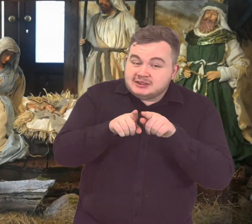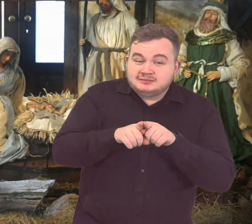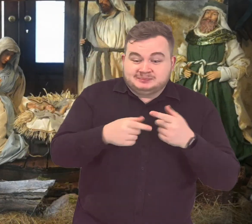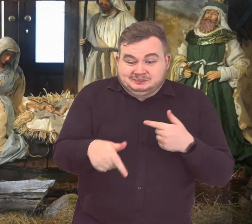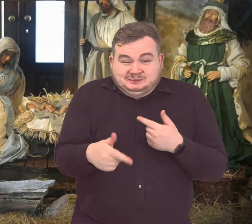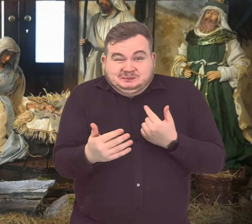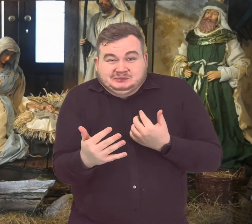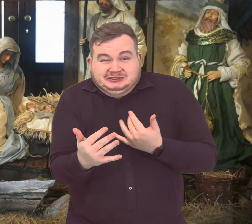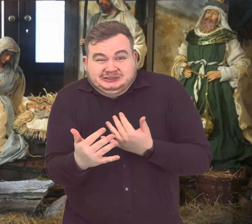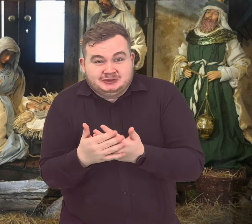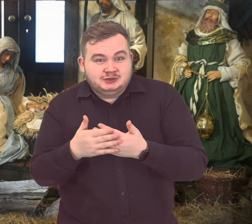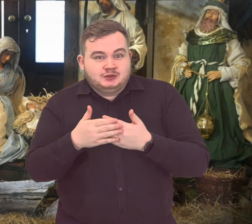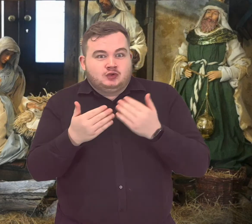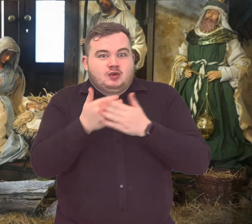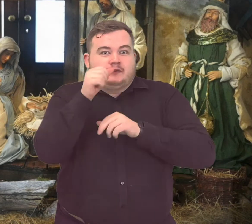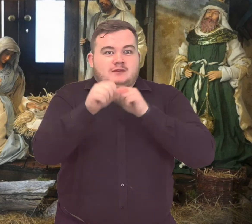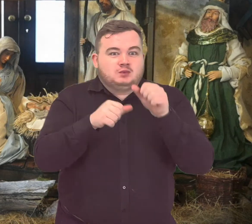zbliżającego się